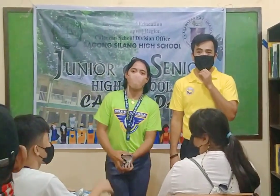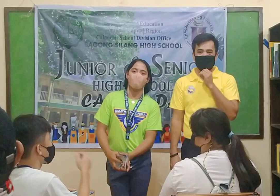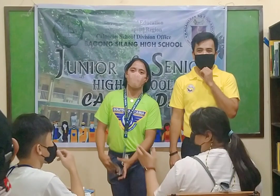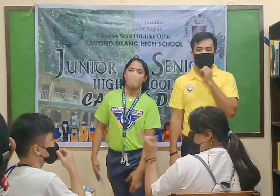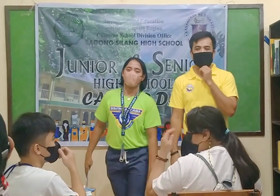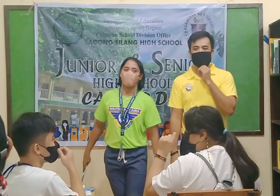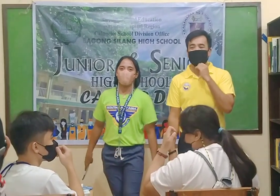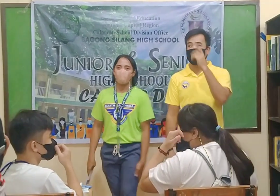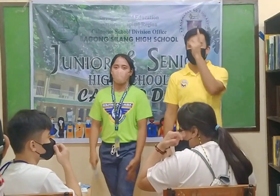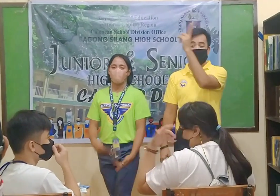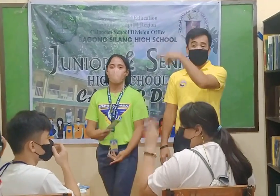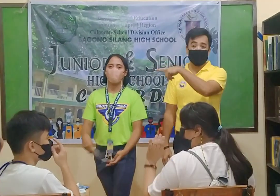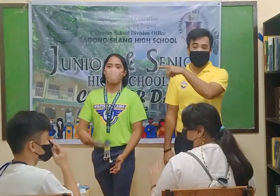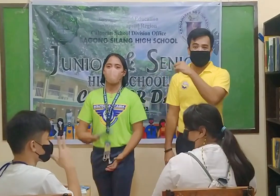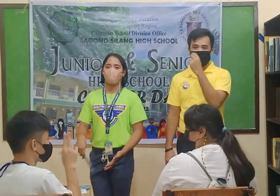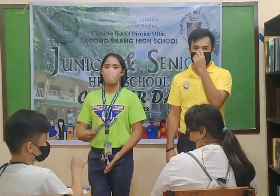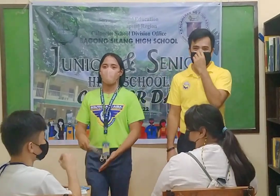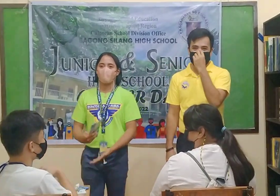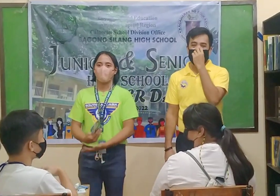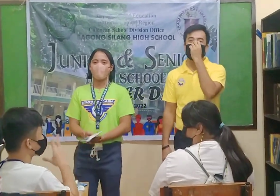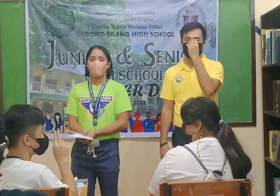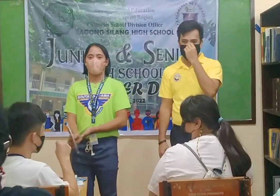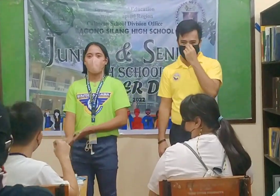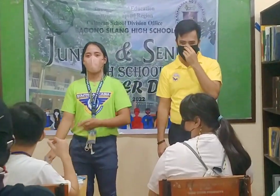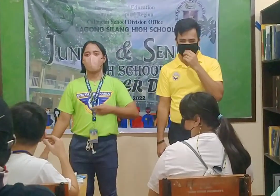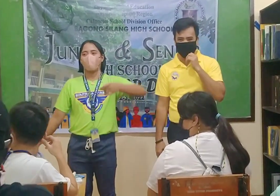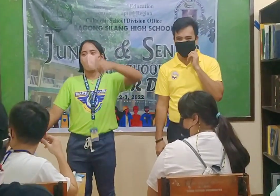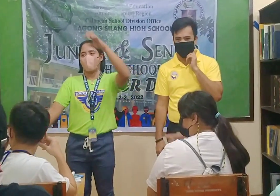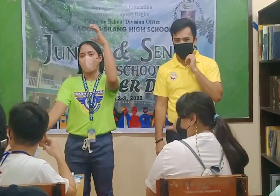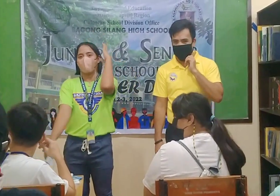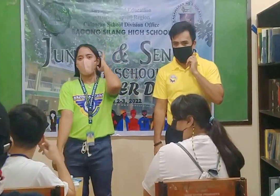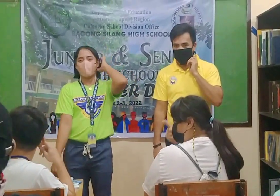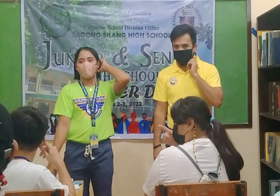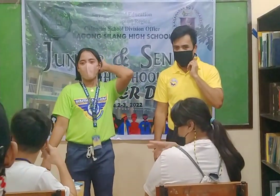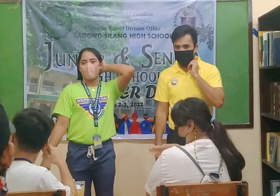Niño? Ay, sa bagong sila? Hindi, sa Santo Niño. Di ba